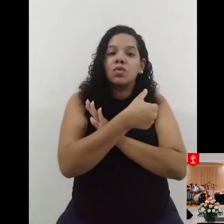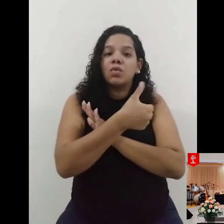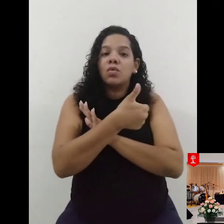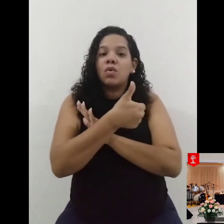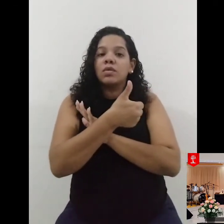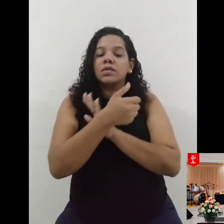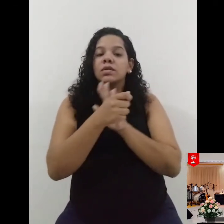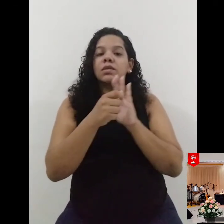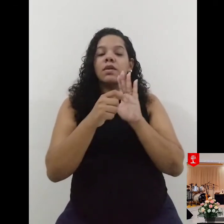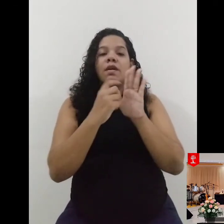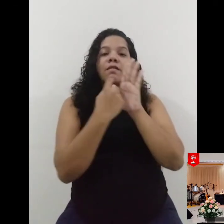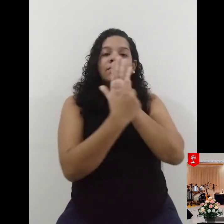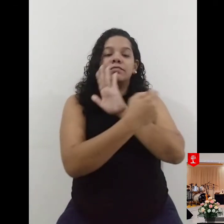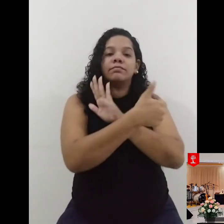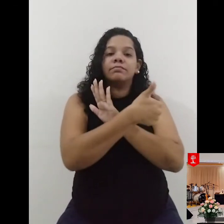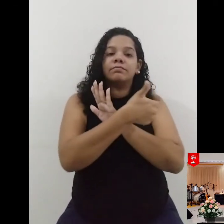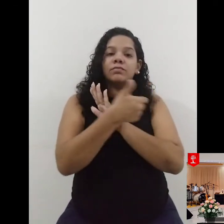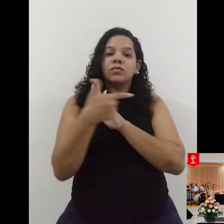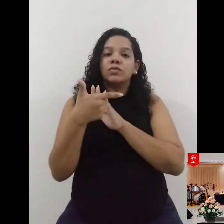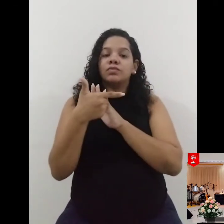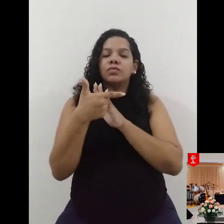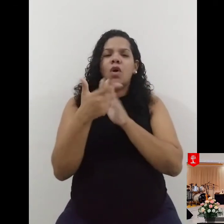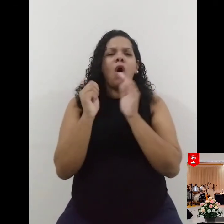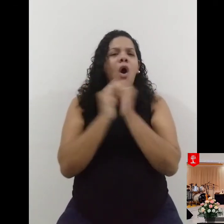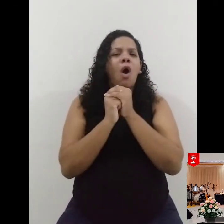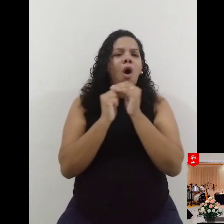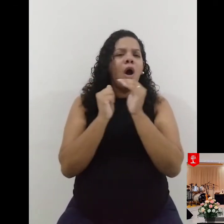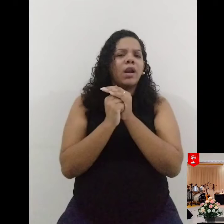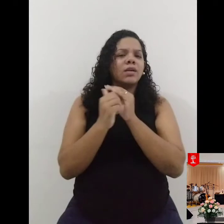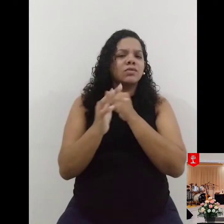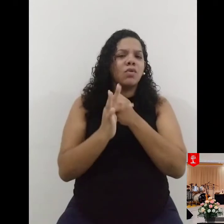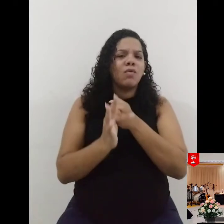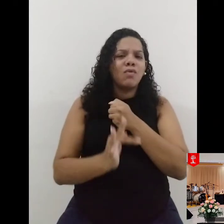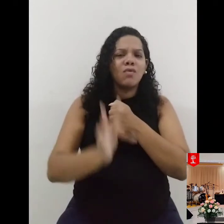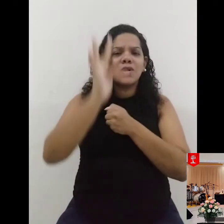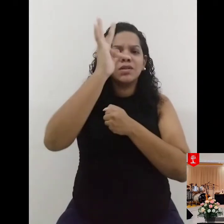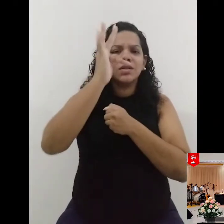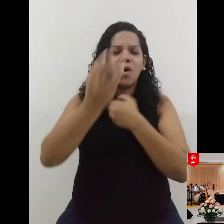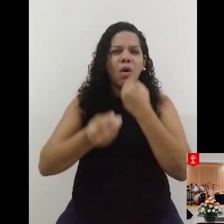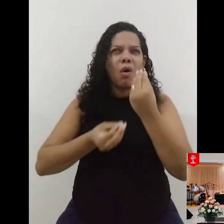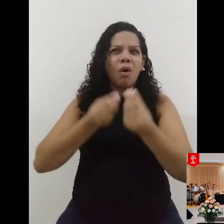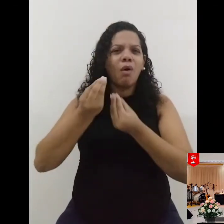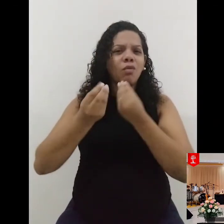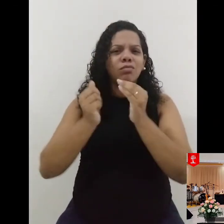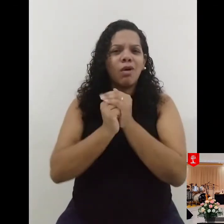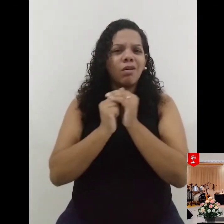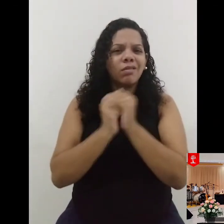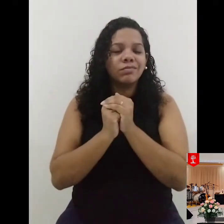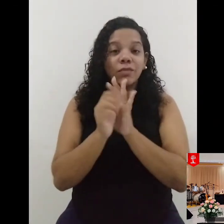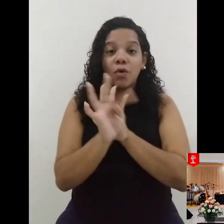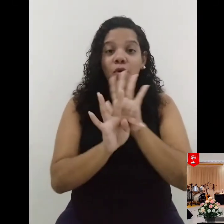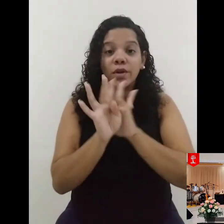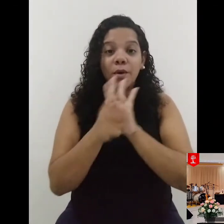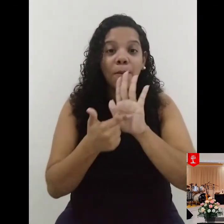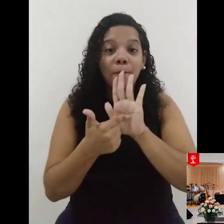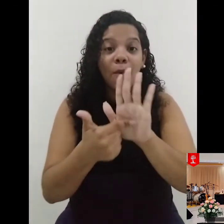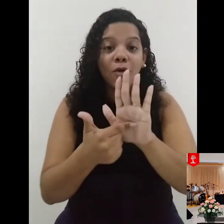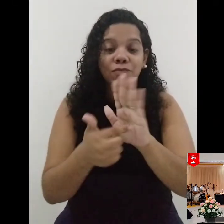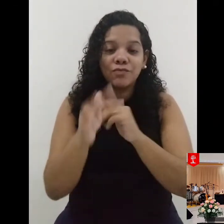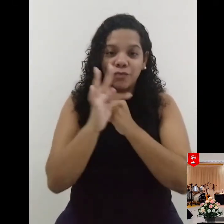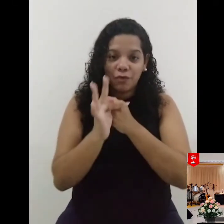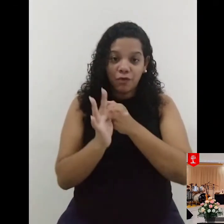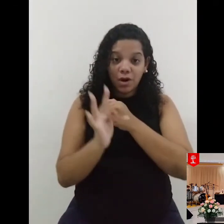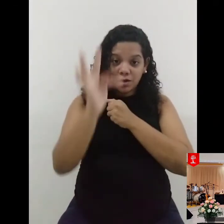o conteúdo da sua oração diante de Deus? Quais foram as palavras que ele apresentou diante de